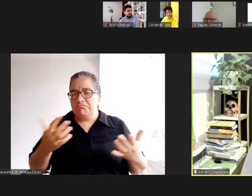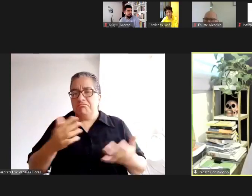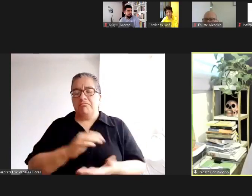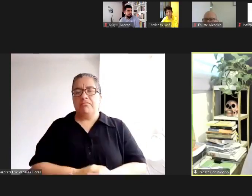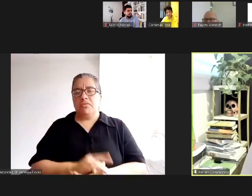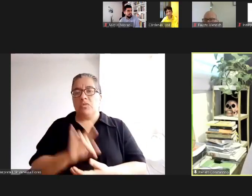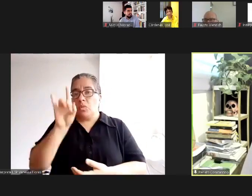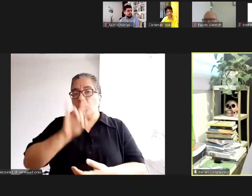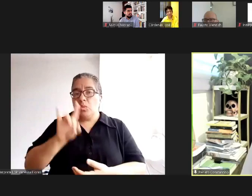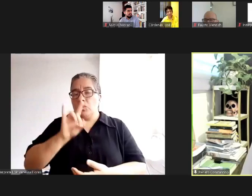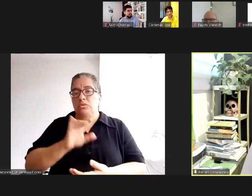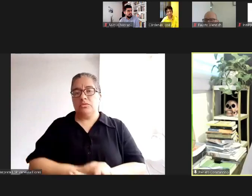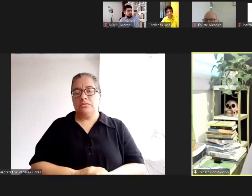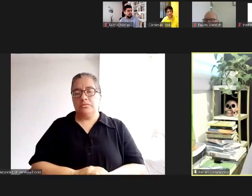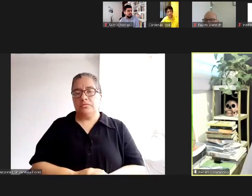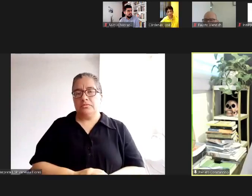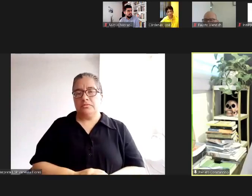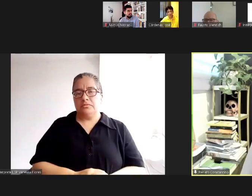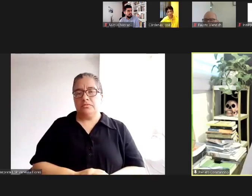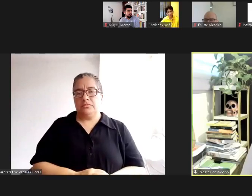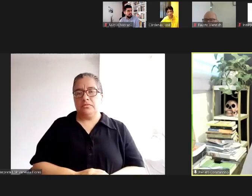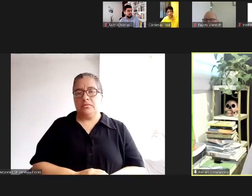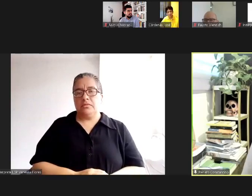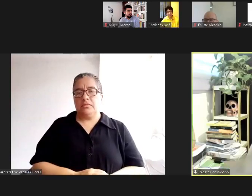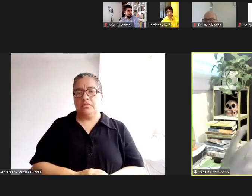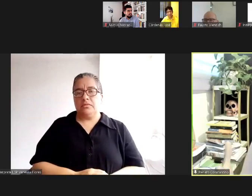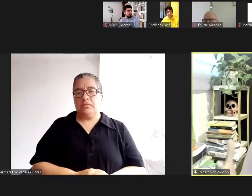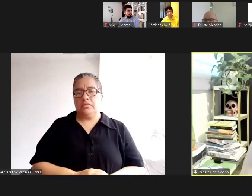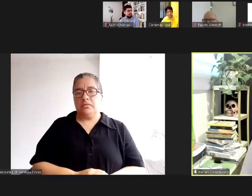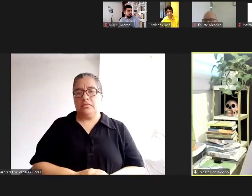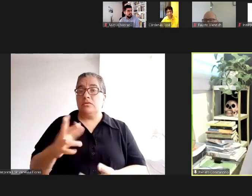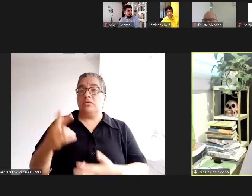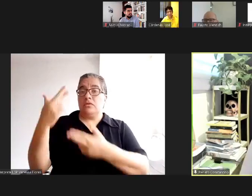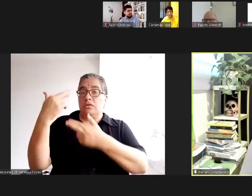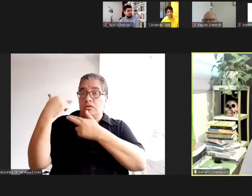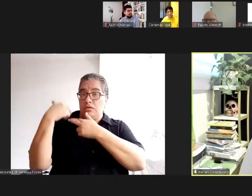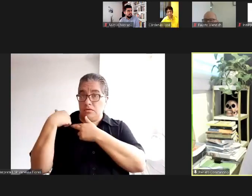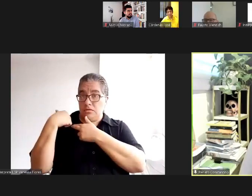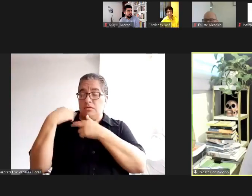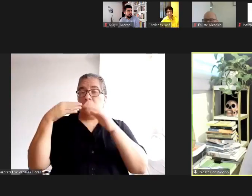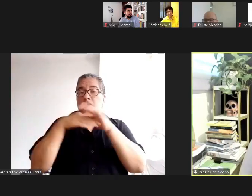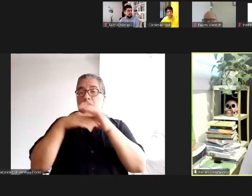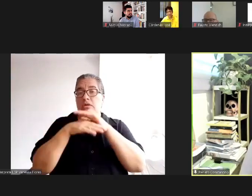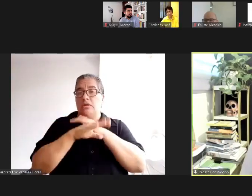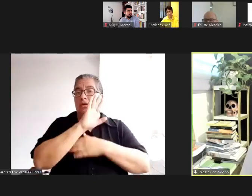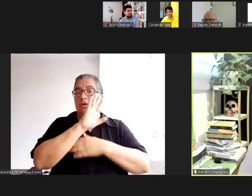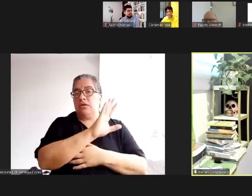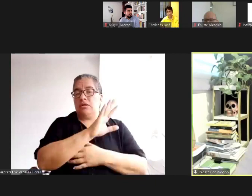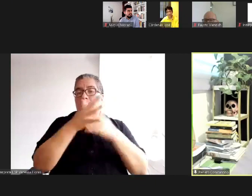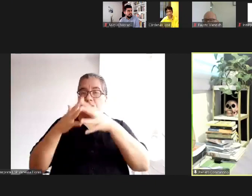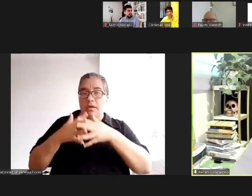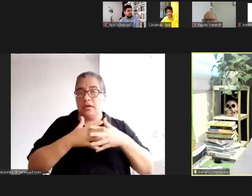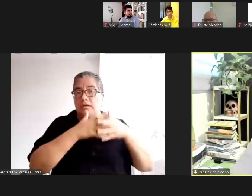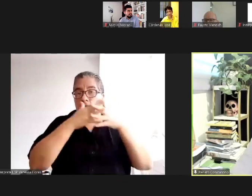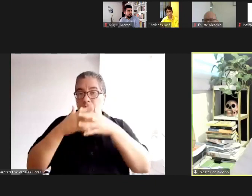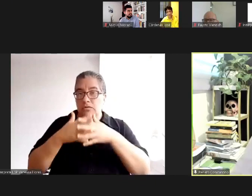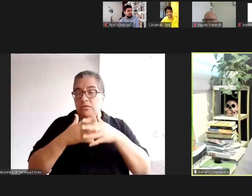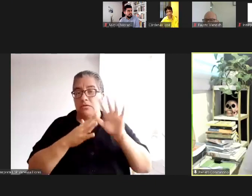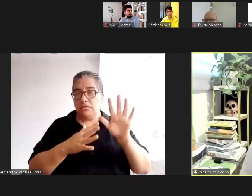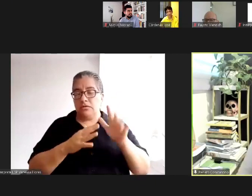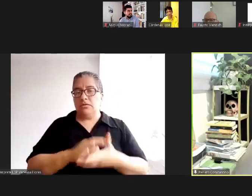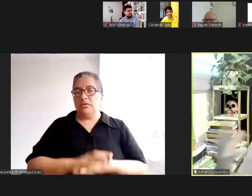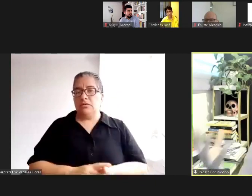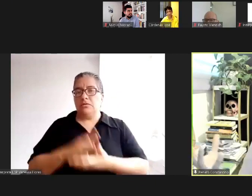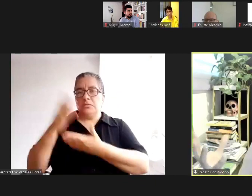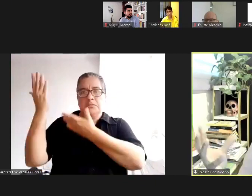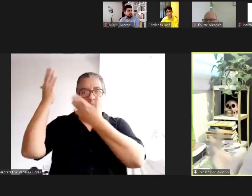las obligaciones que tienen por accesibilidad en Estados Unidos, pues muchas cosas vienen